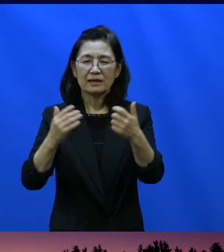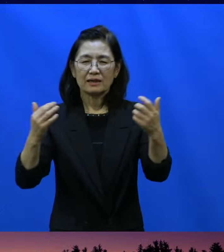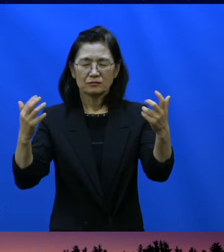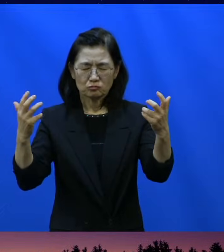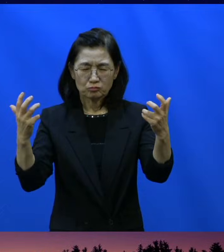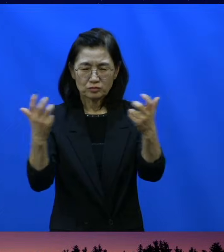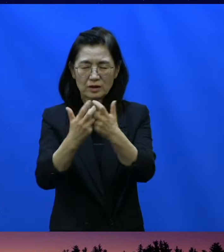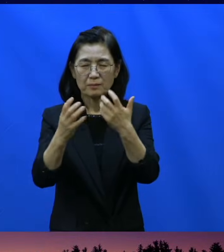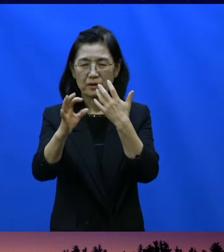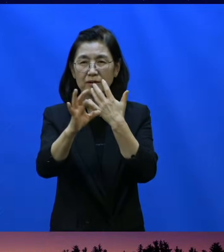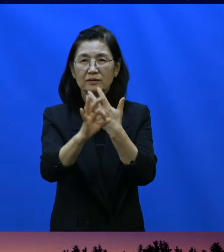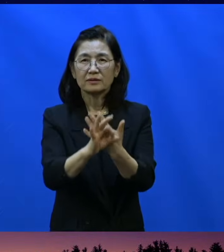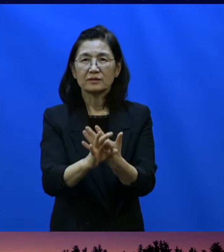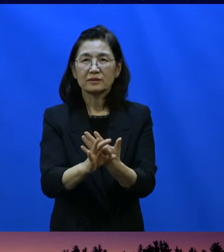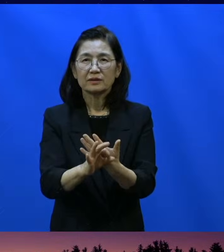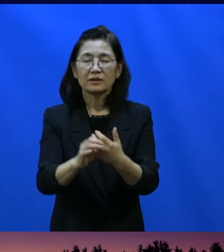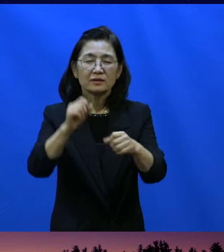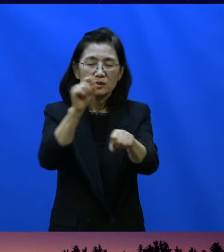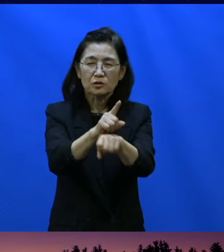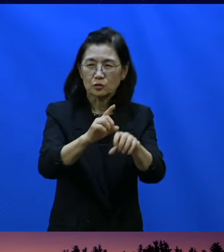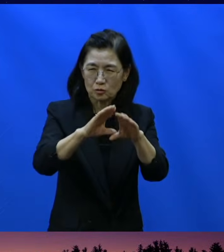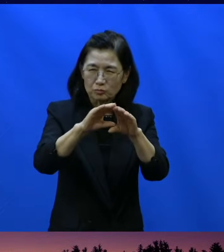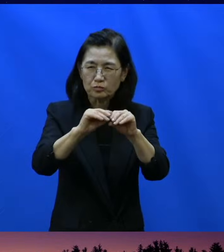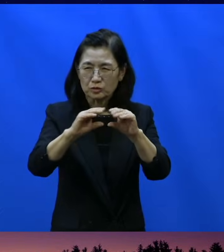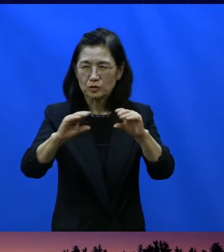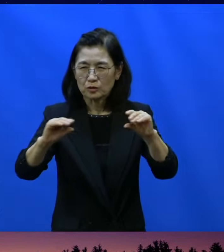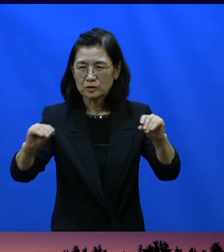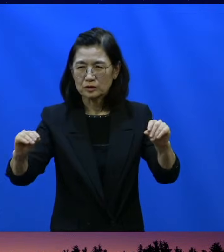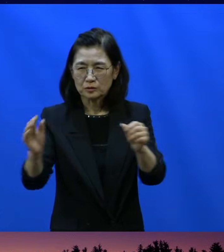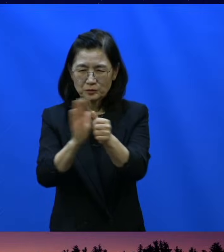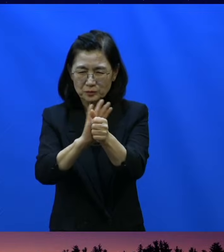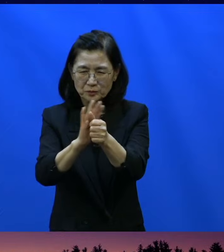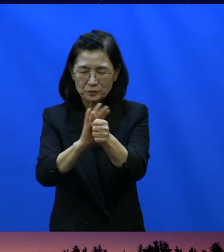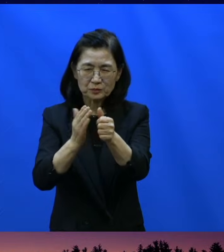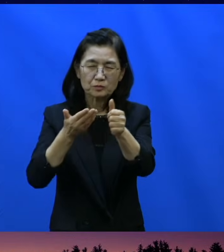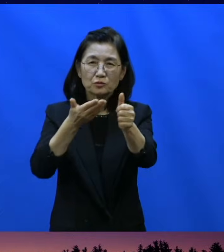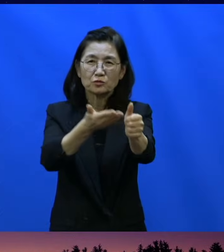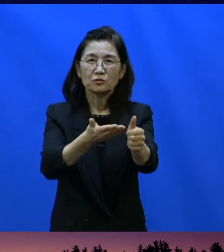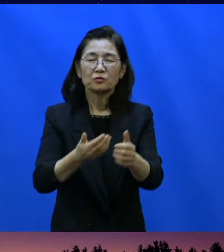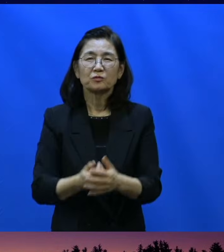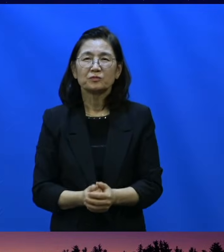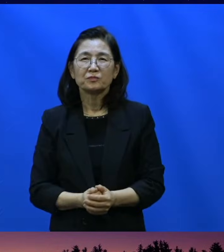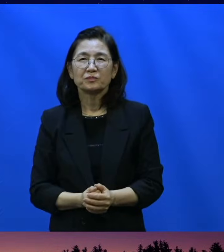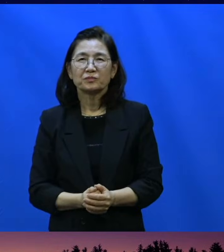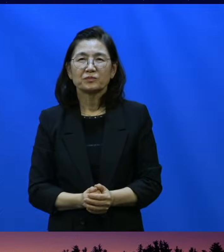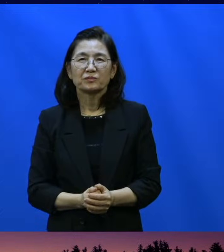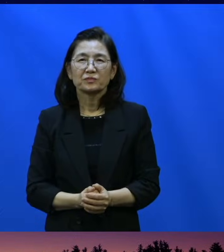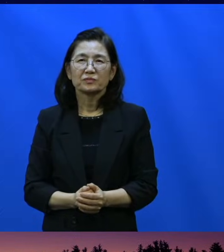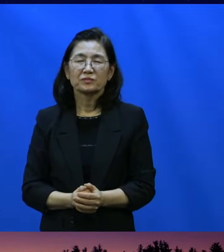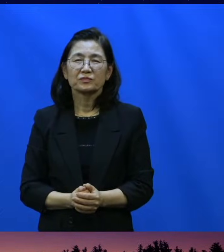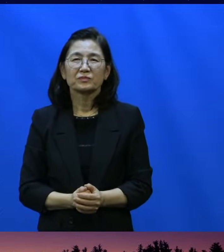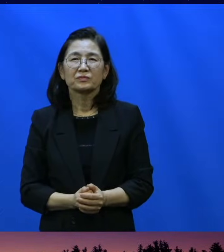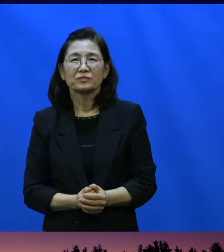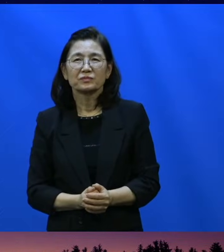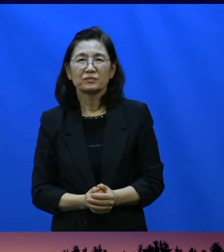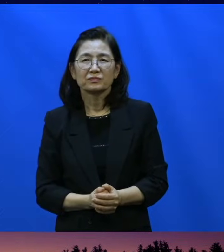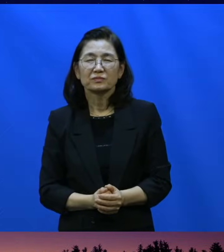인간관계가 달라지는 거예요. 예수님 막 자기 집에 모셔가 막 잔치하고 다른 사람들도 부르고.